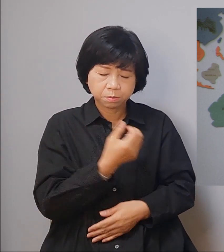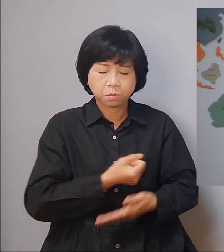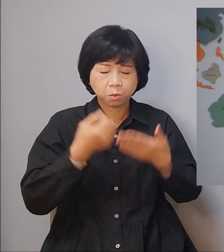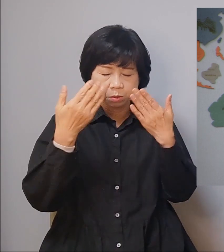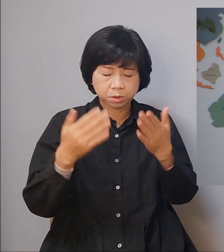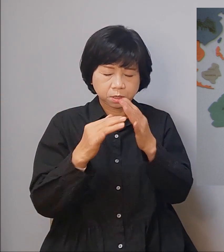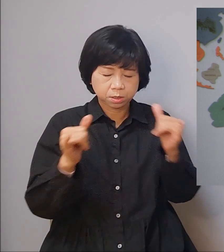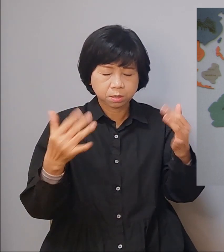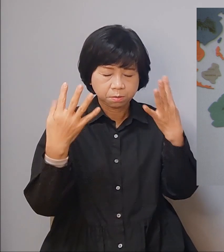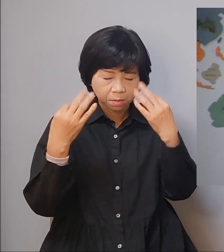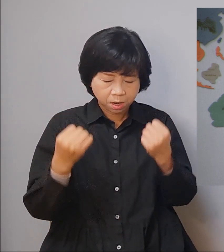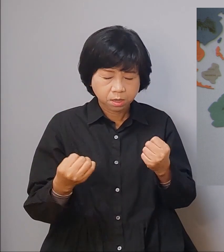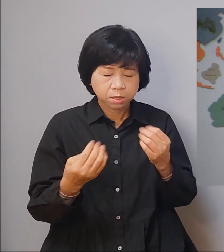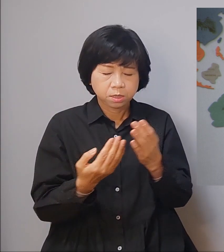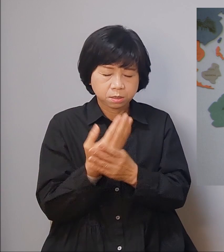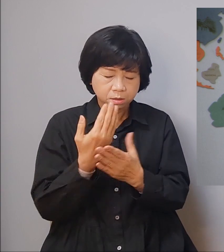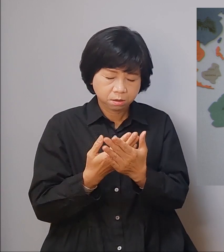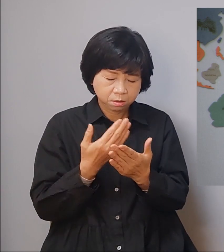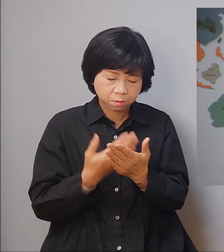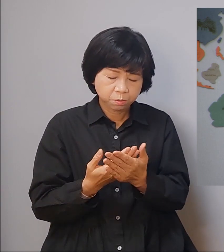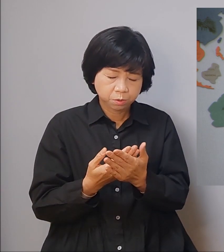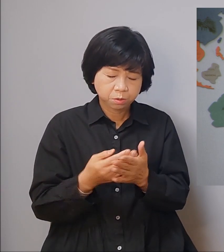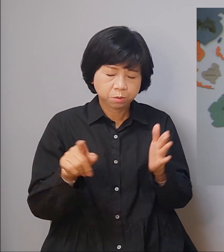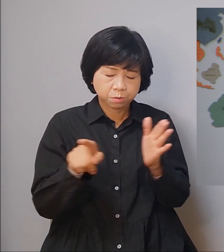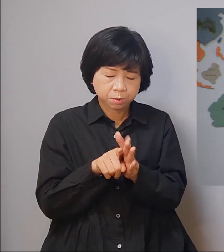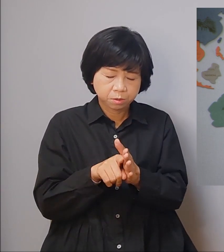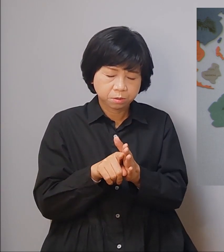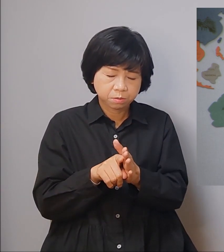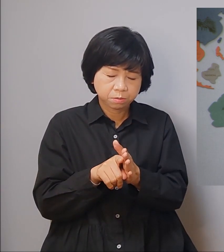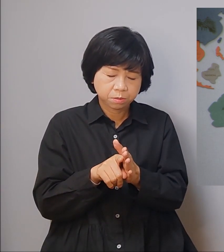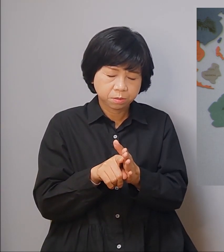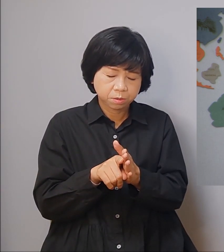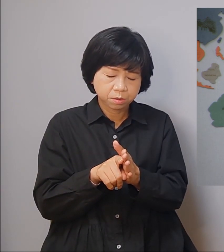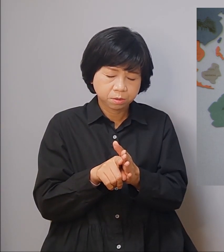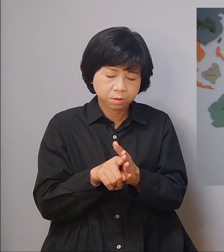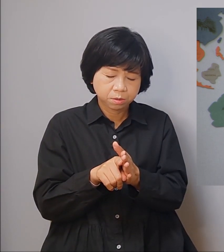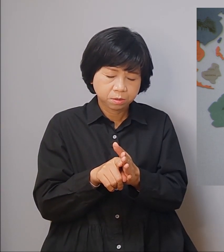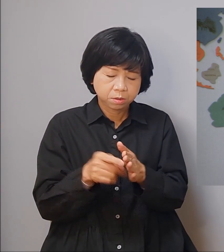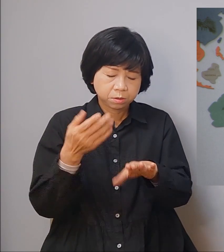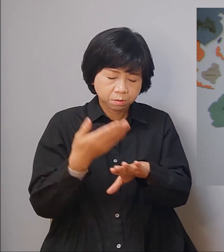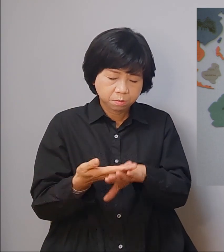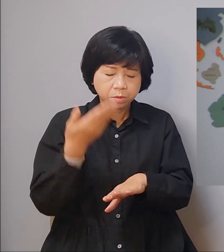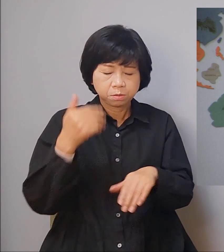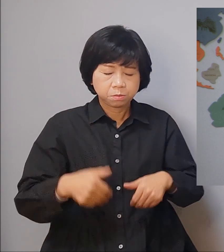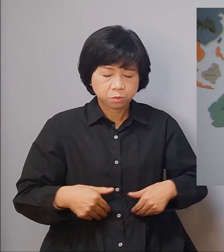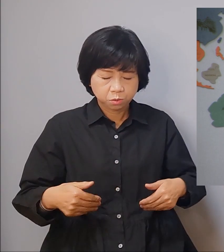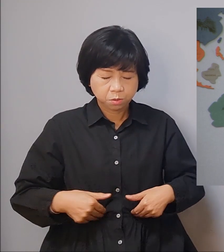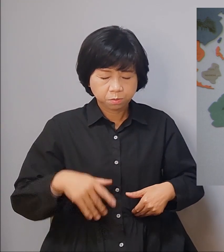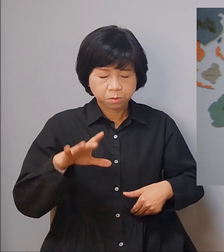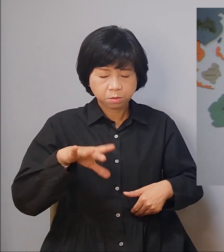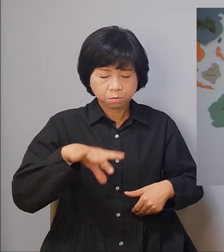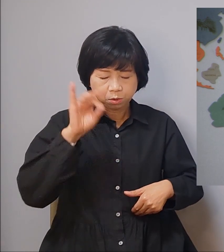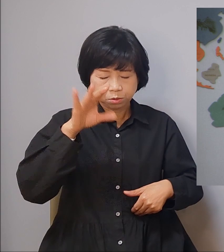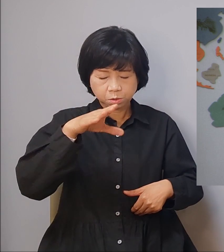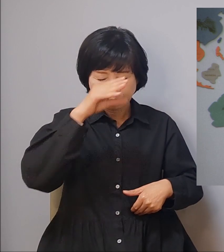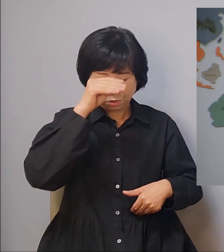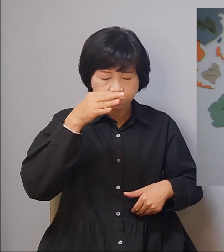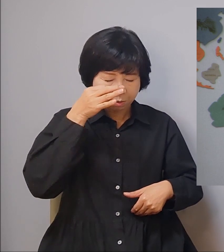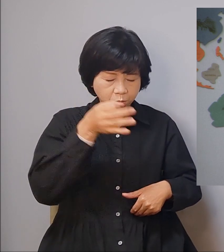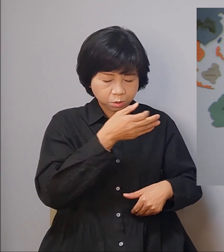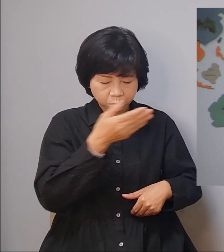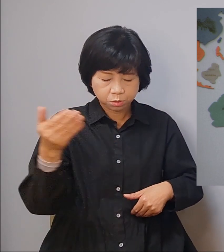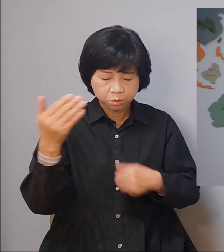하시고 우리 믿음의 신앙의 선배들이 필요합니다. 우리가 먼저 우리 다음 세대들에게 본을 보일 수 있도록 은혜를